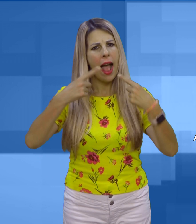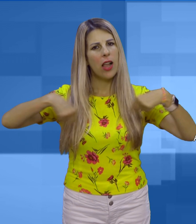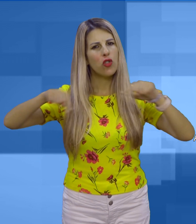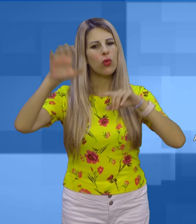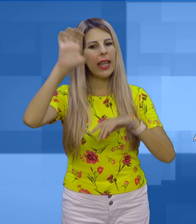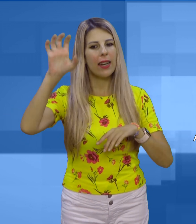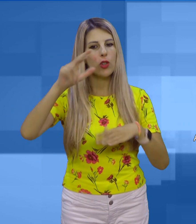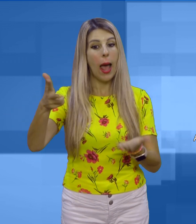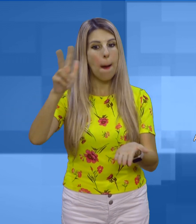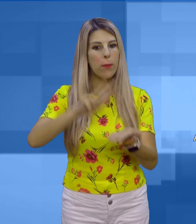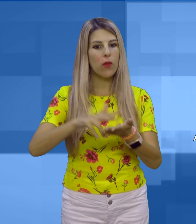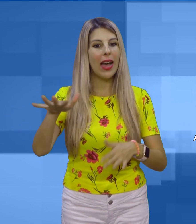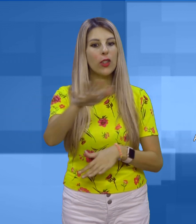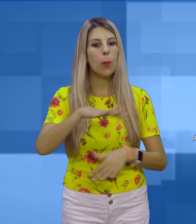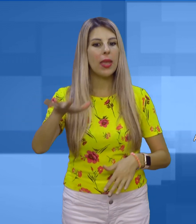La Giunta regionale ha approvato il piano